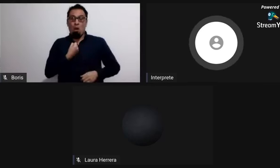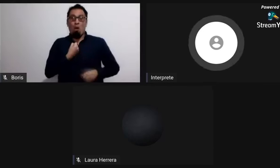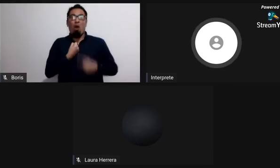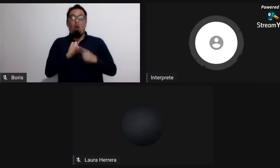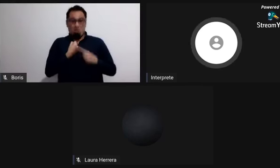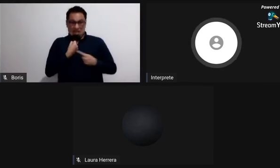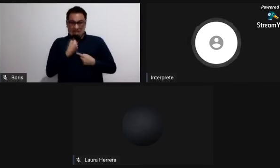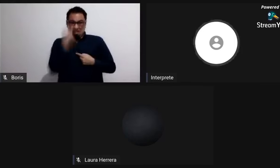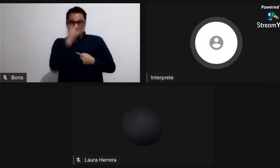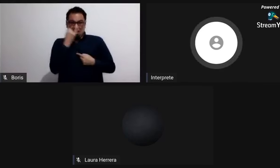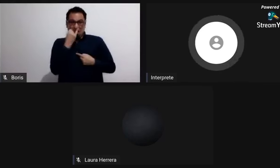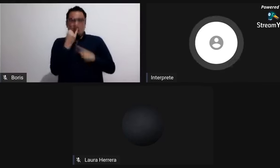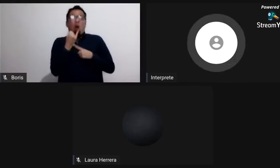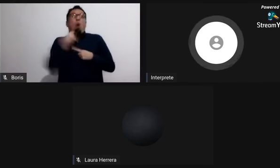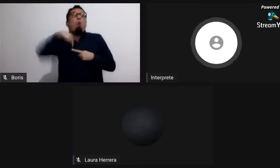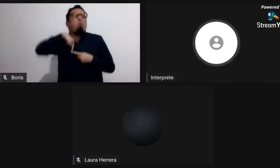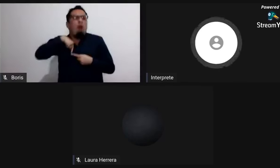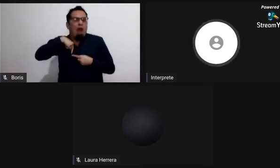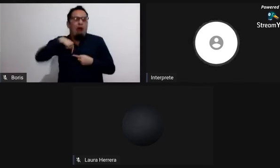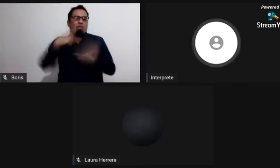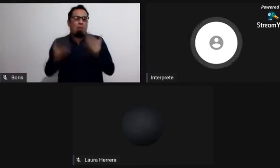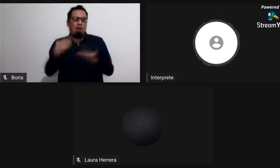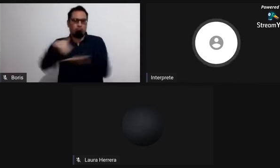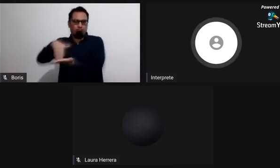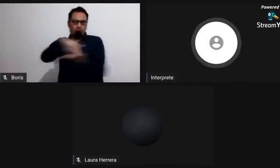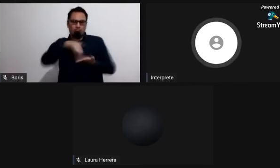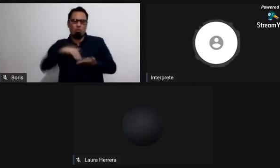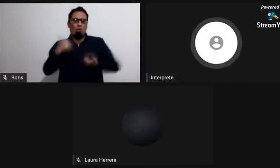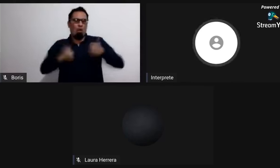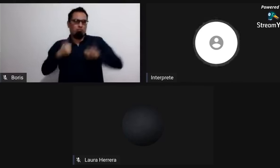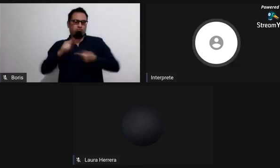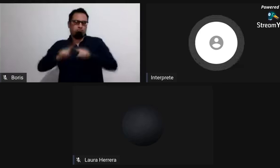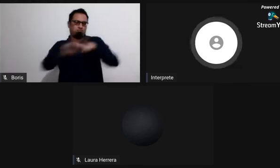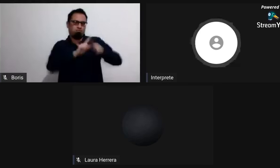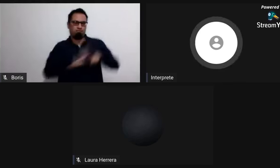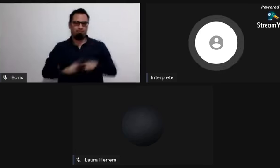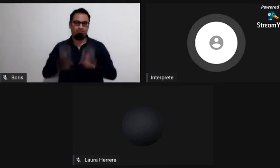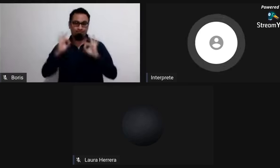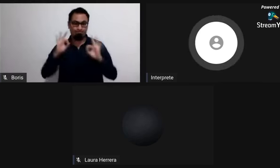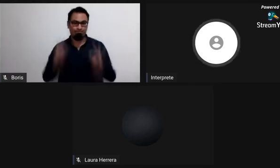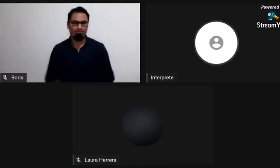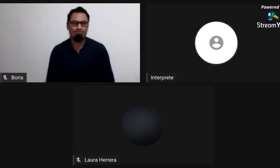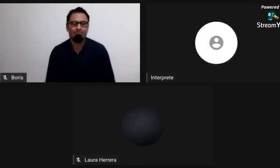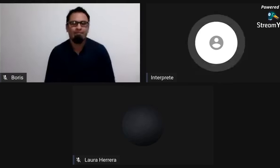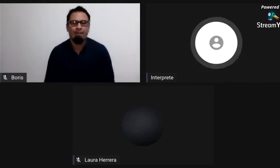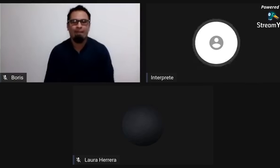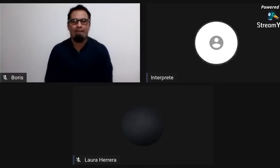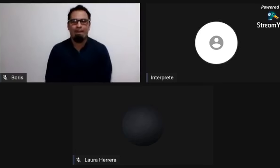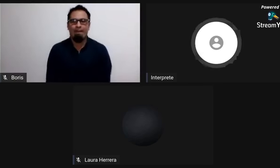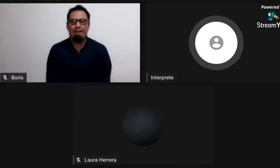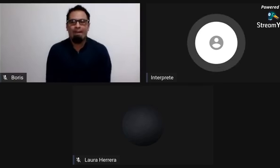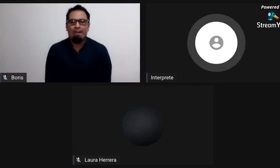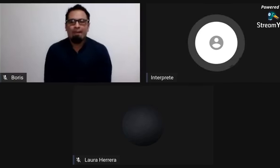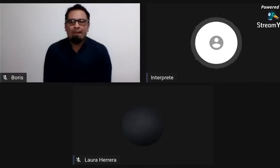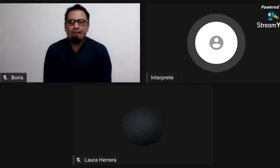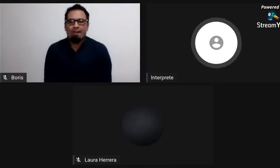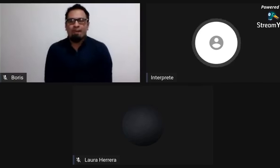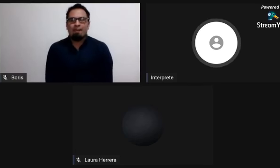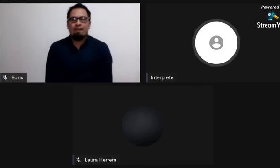mucho más conscientes de nuestra identidad, de nuestra propia cultura, y a pesar de que pues existan